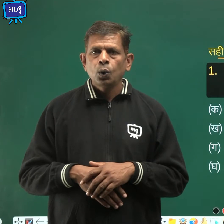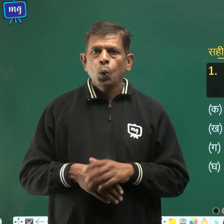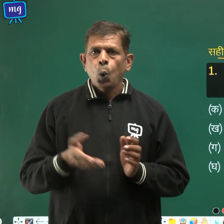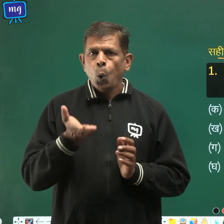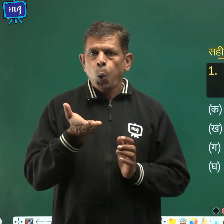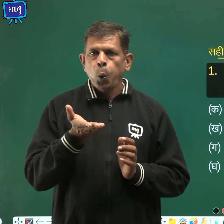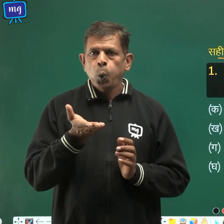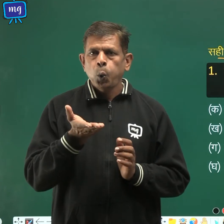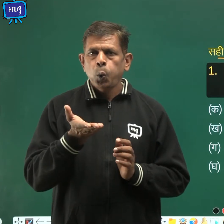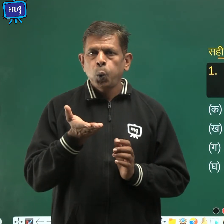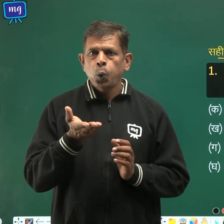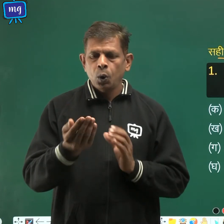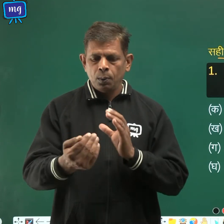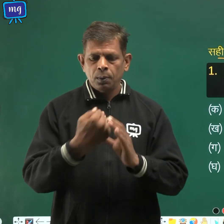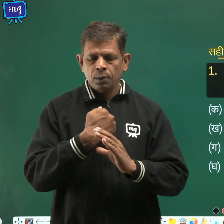वायु प्रवेश करती है